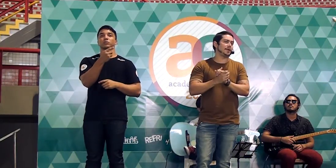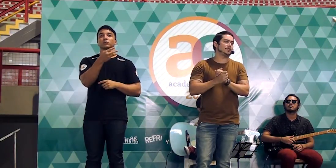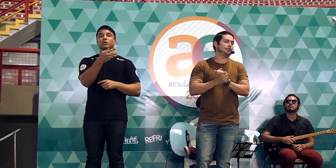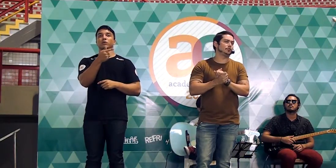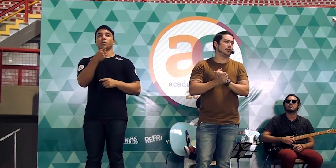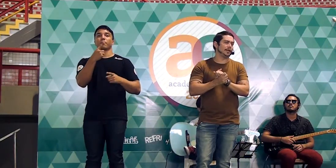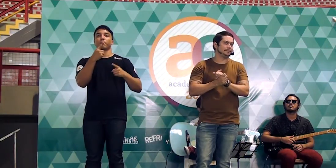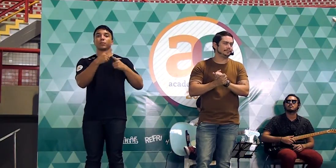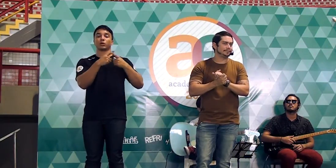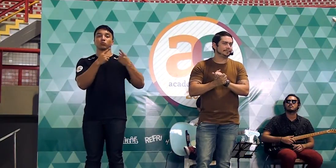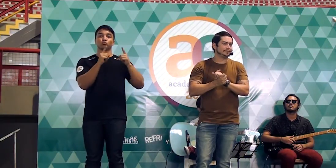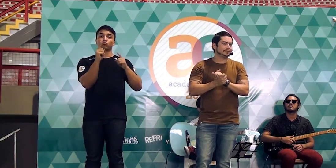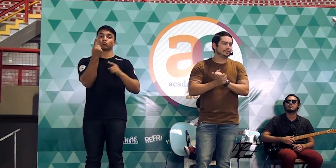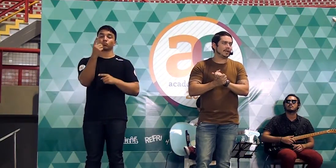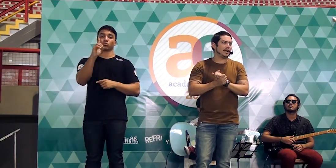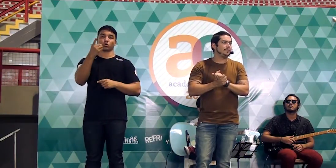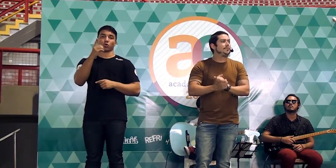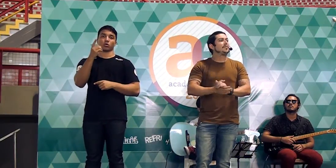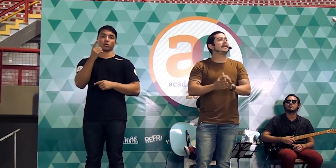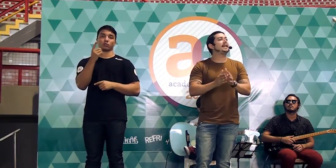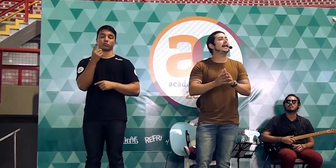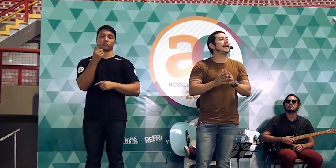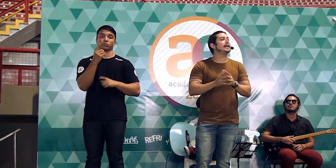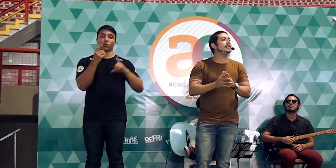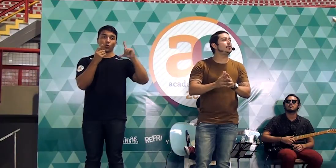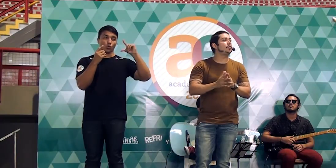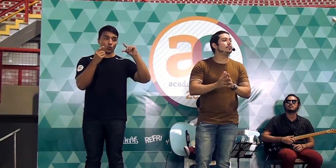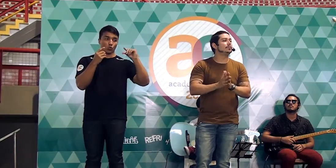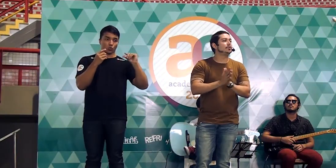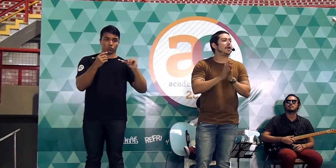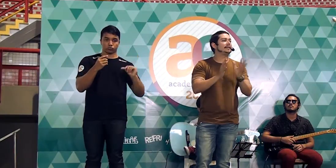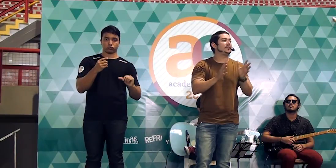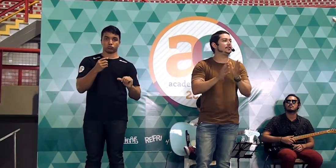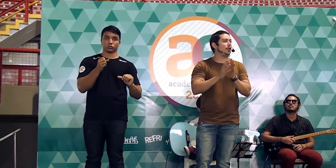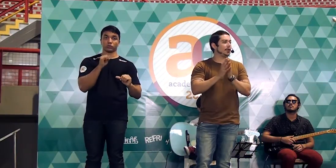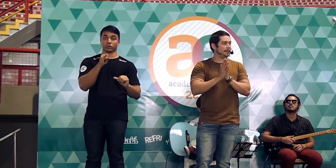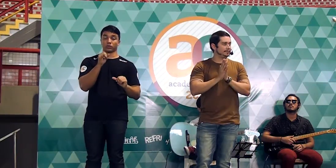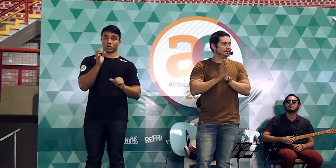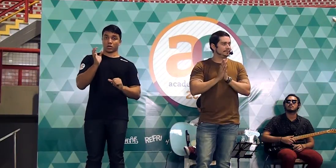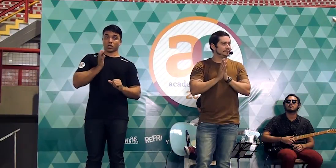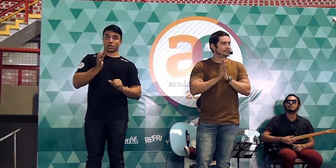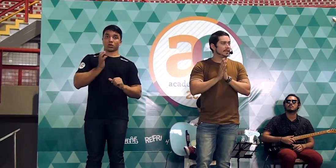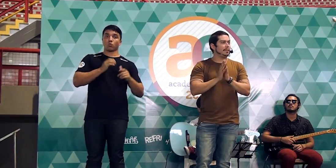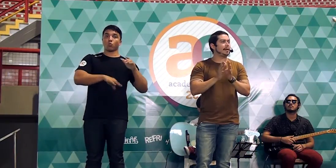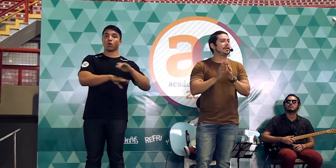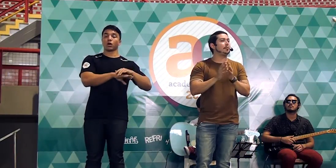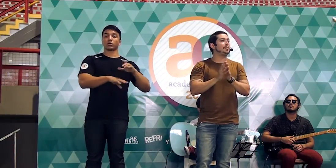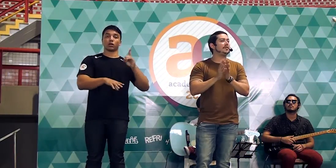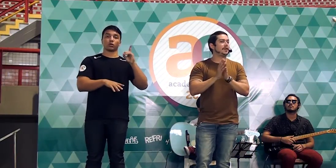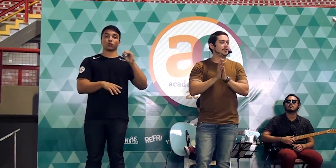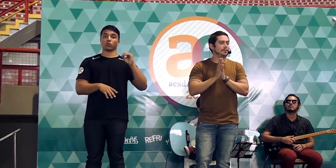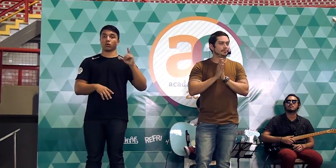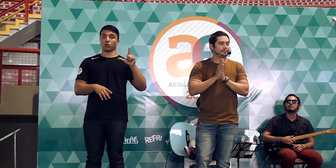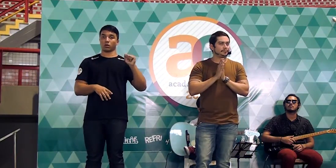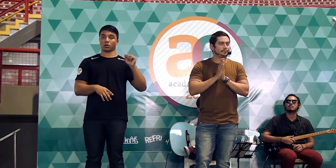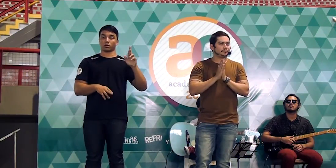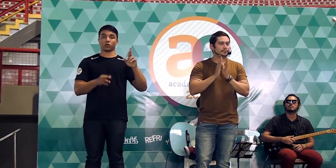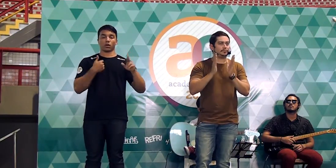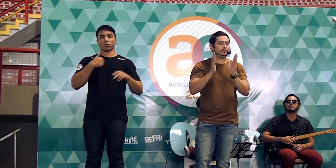3.750 vezes menos que $1, tá? Quem era rico guardava dólar. Eu me lembro que eu